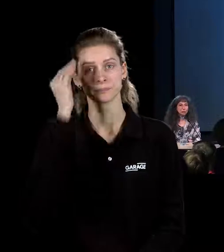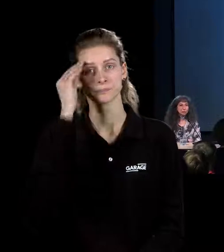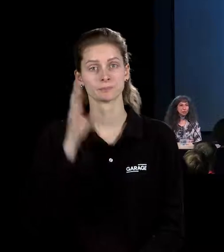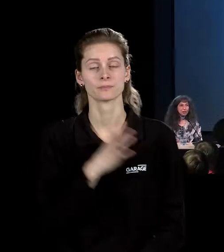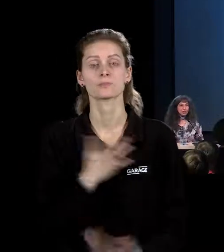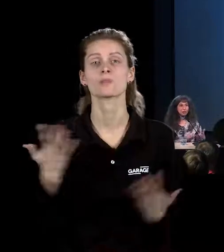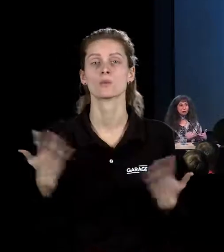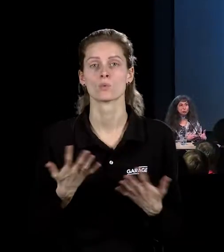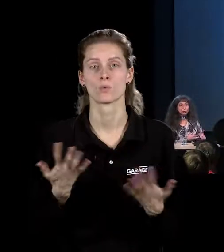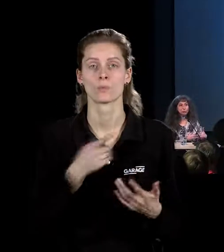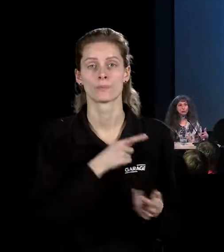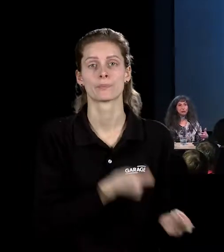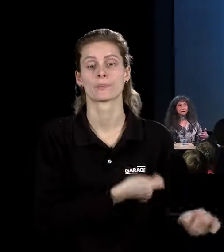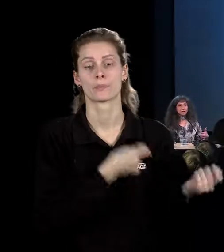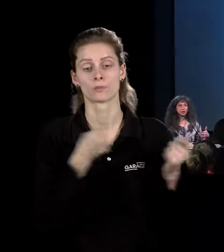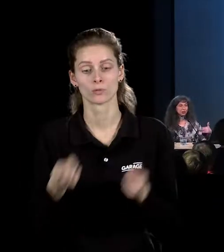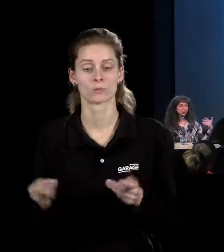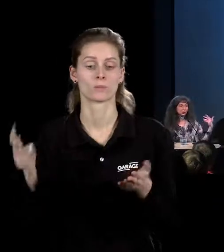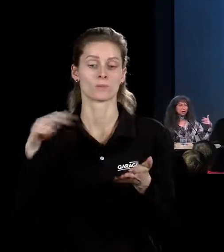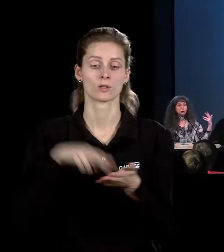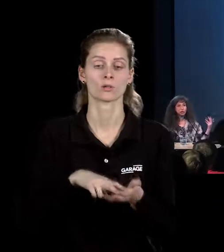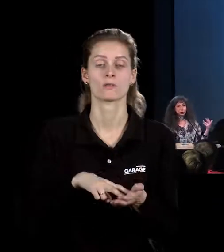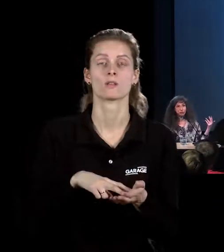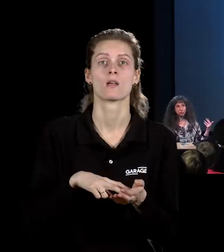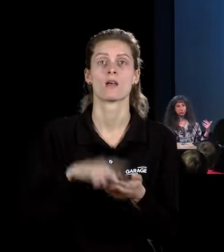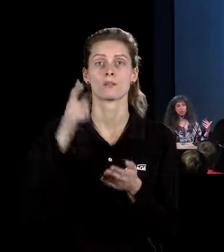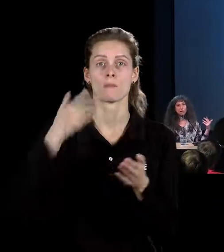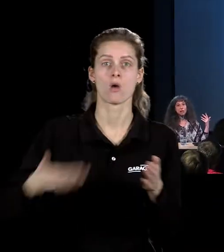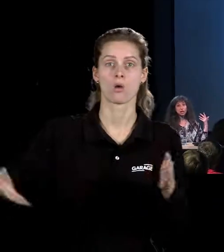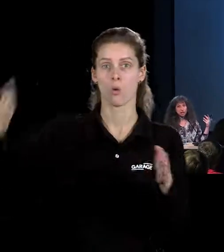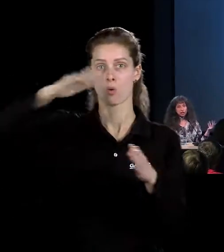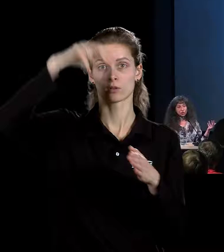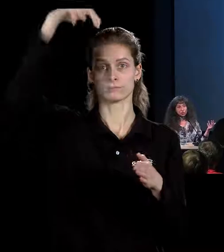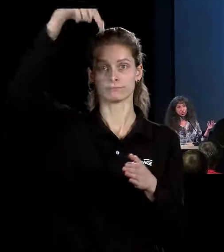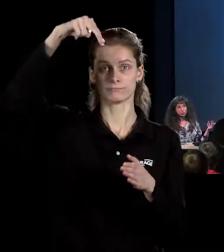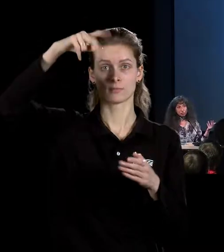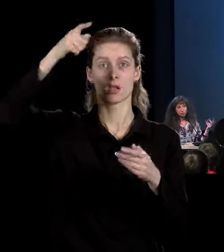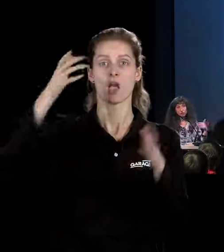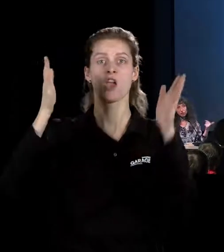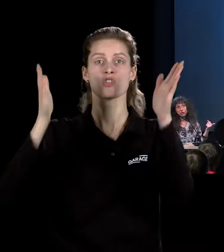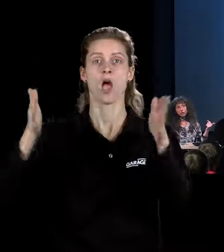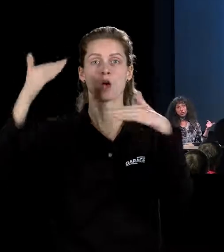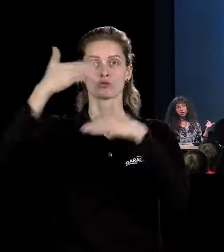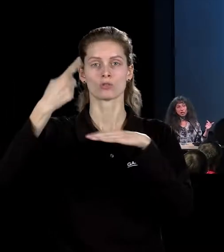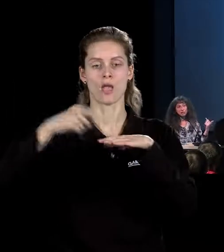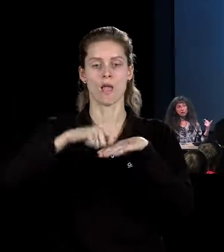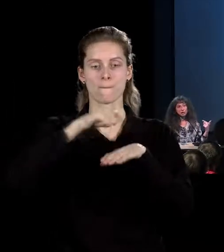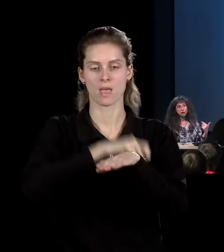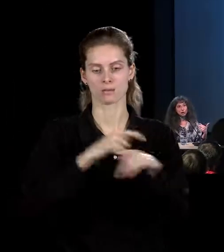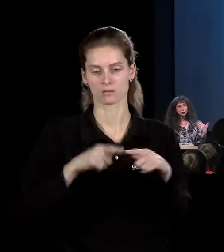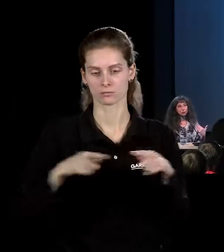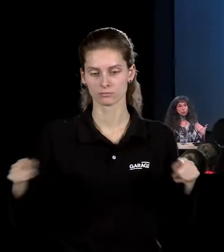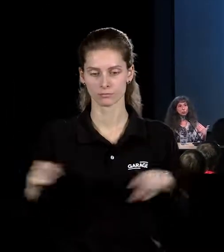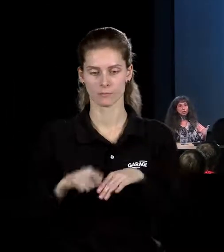он принесет, поставит на вершину этого холма ящик, метр на метр, и в